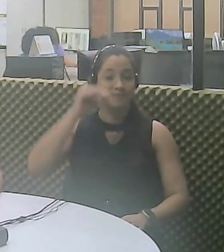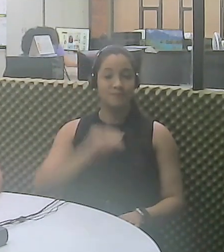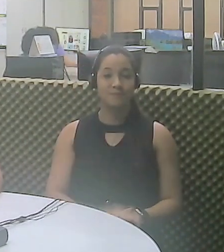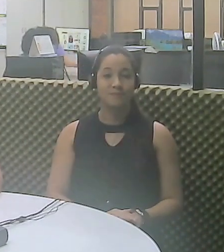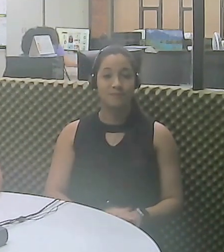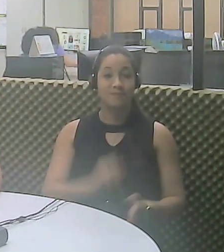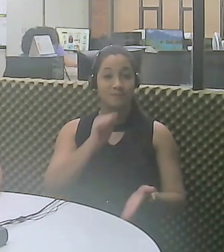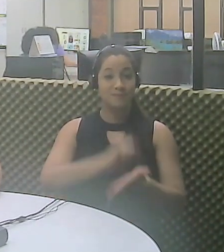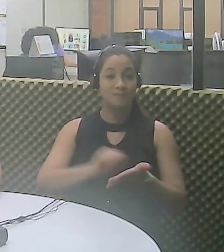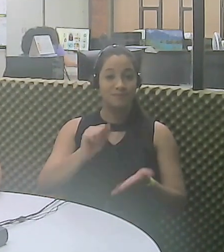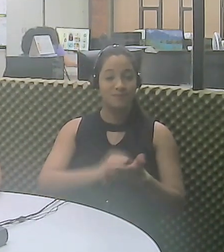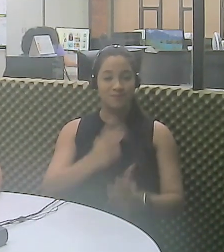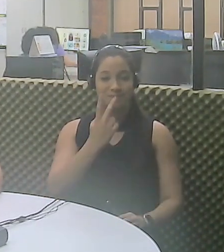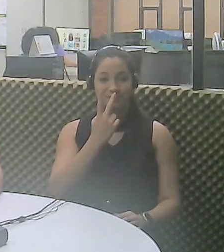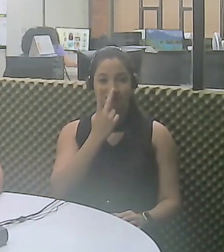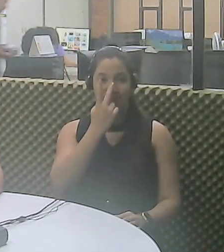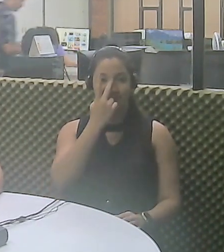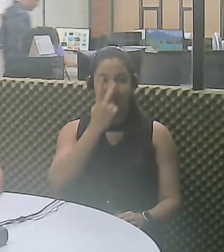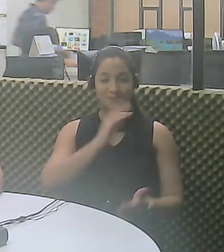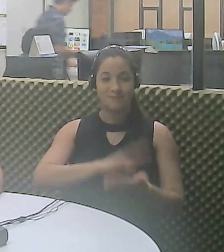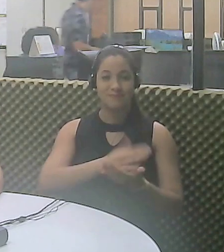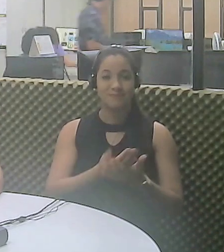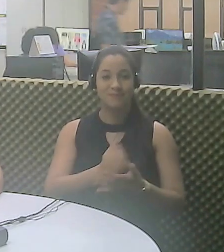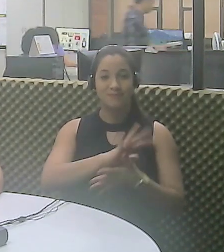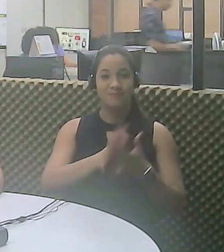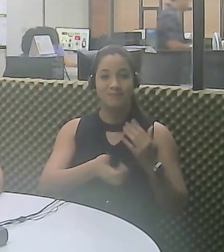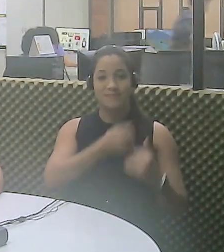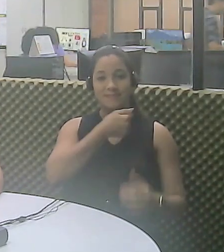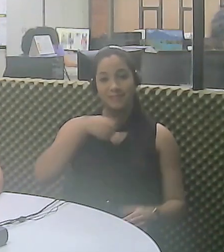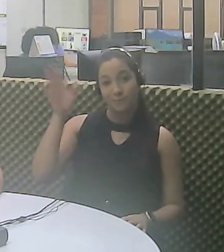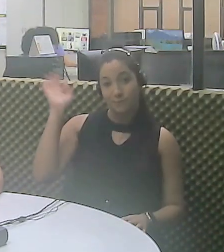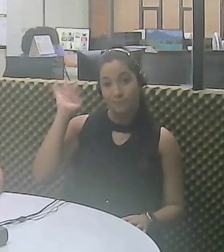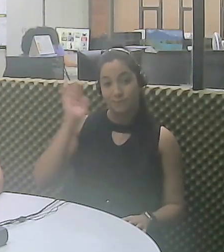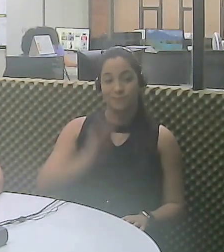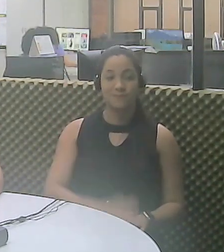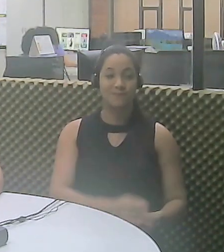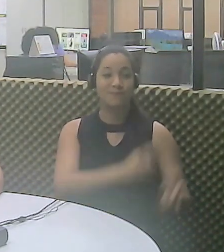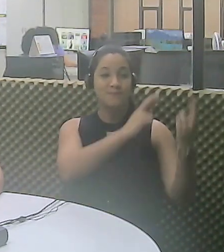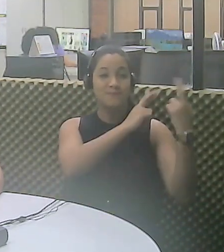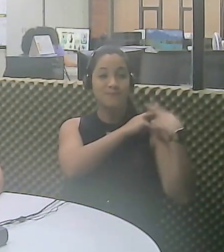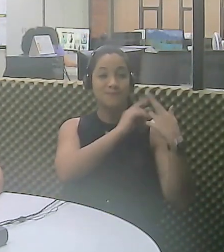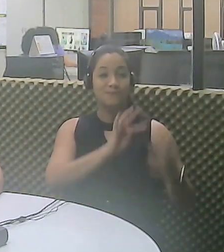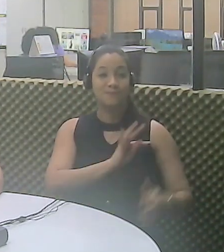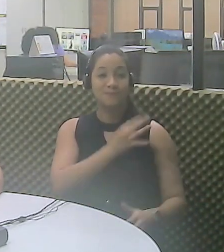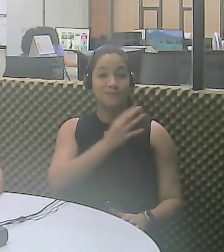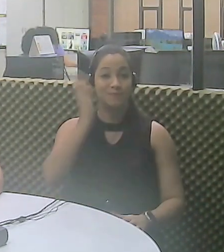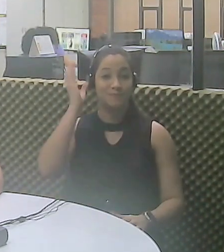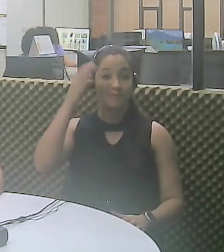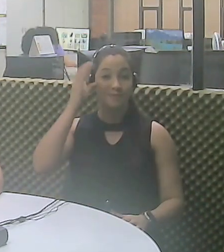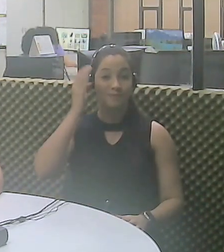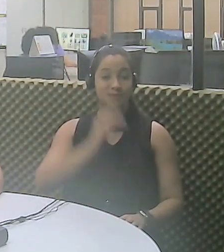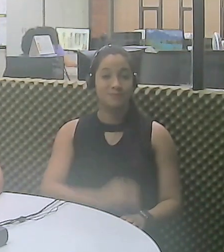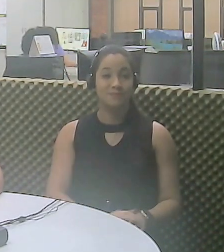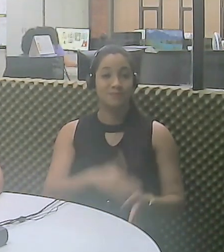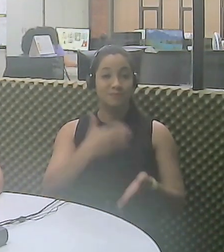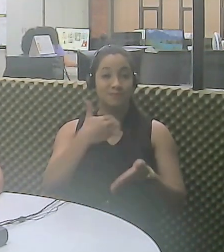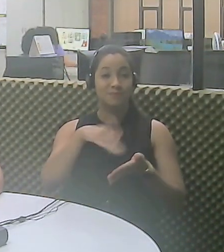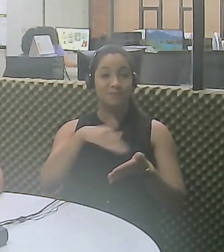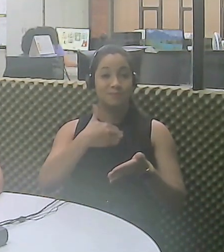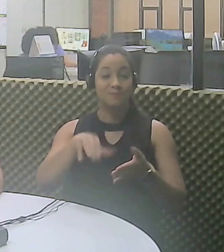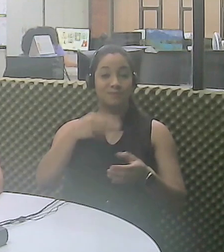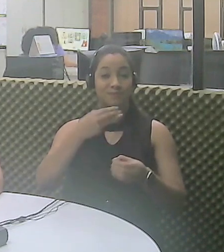audiência. A edição foi minha, Vanessa Gianotti. Tradução em Libras, Amanda Valentim. Responsável técnico, Cristiano